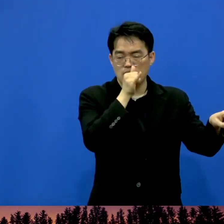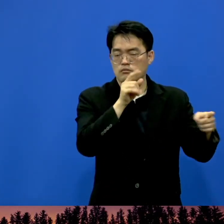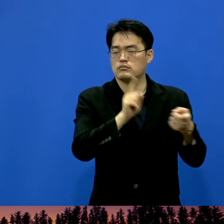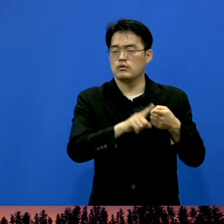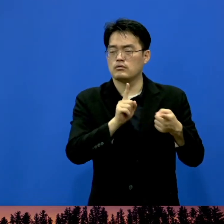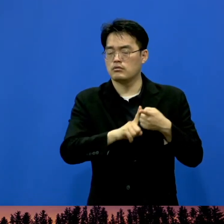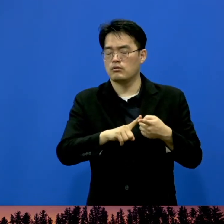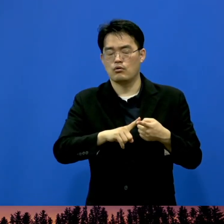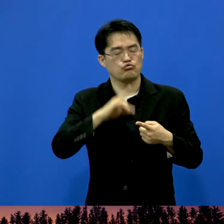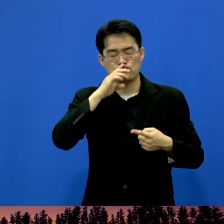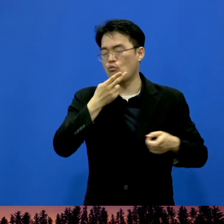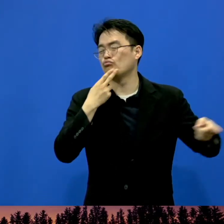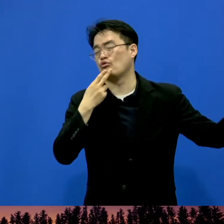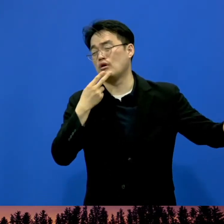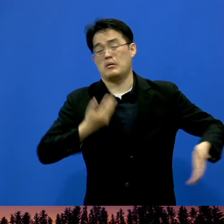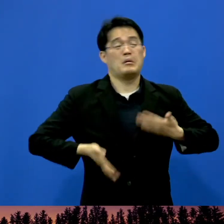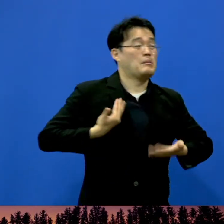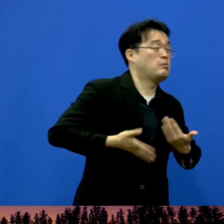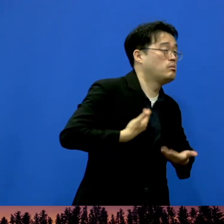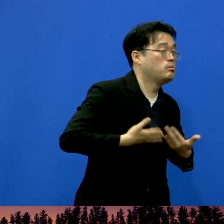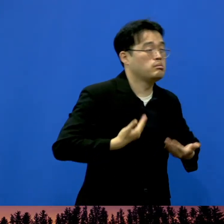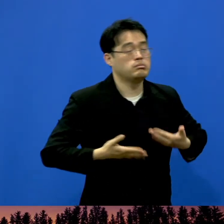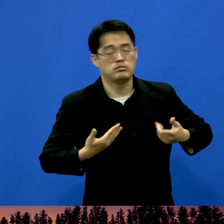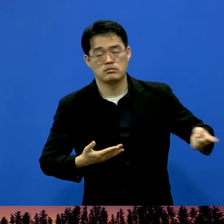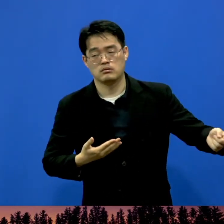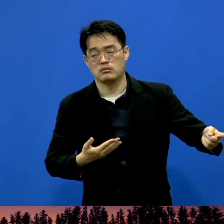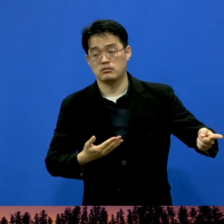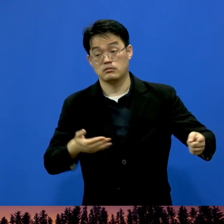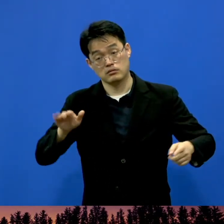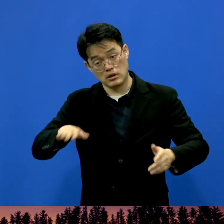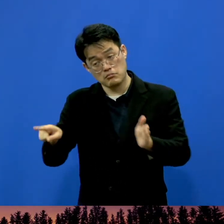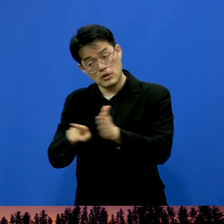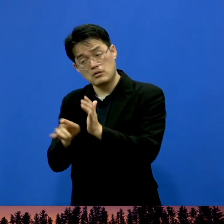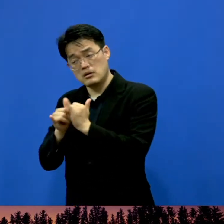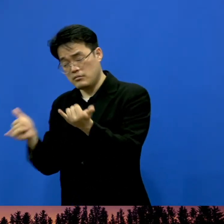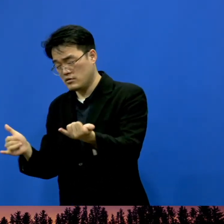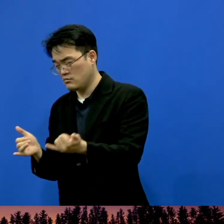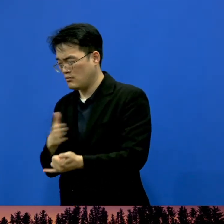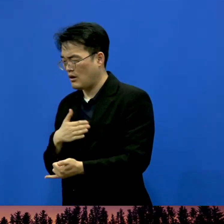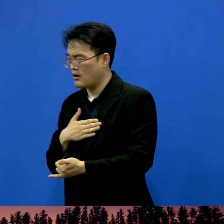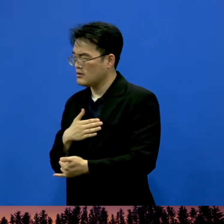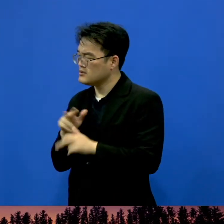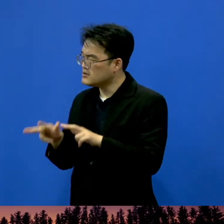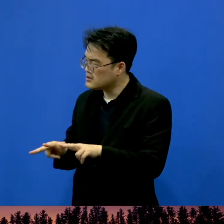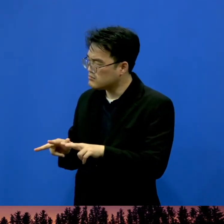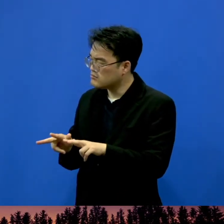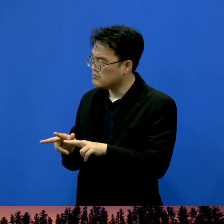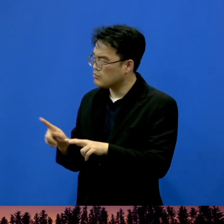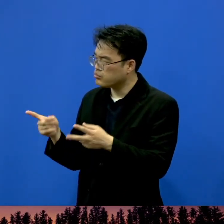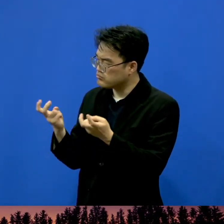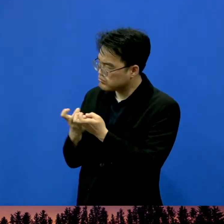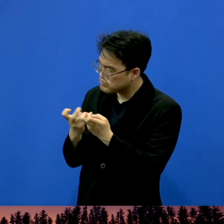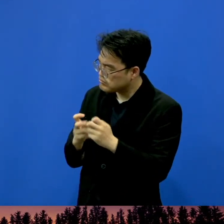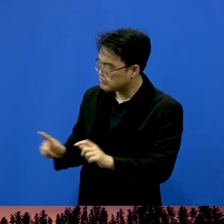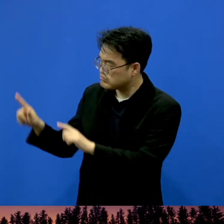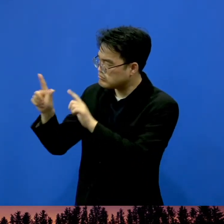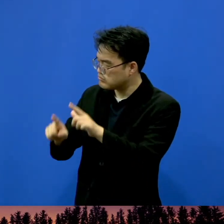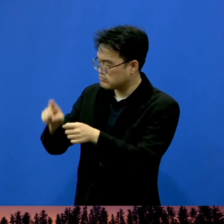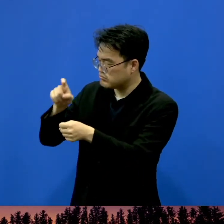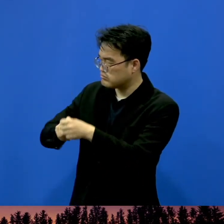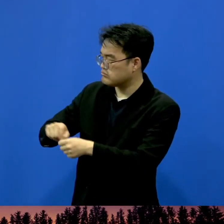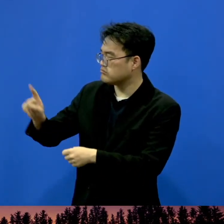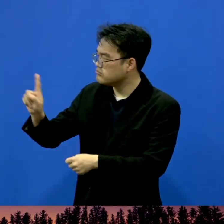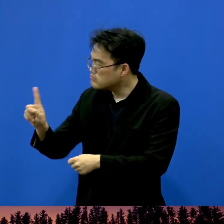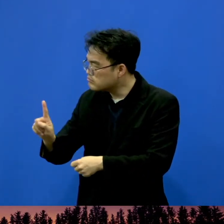지금 어디로 가고 있느냐, 내가 지금 이대로 살아도 괜찮냐, 여러분 물어야 돼요. 그러면 그런